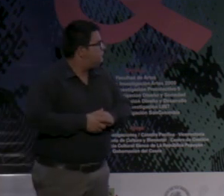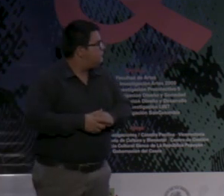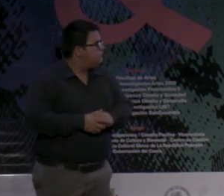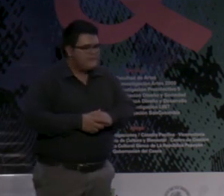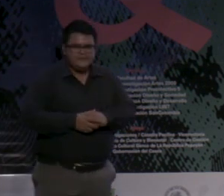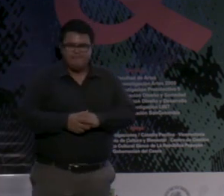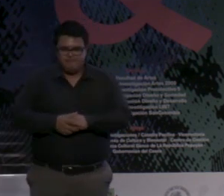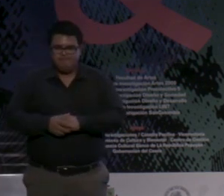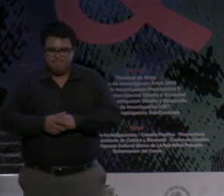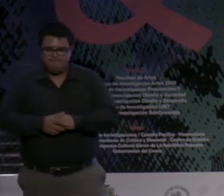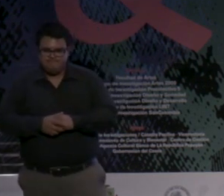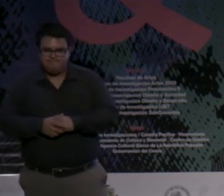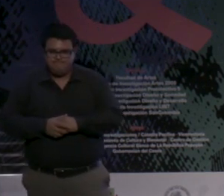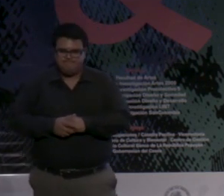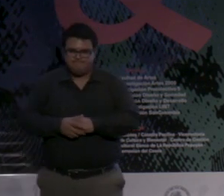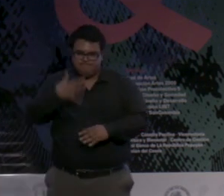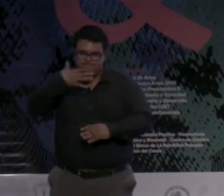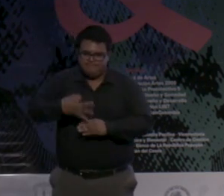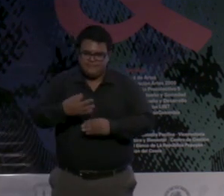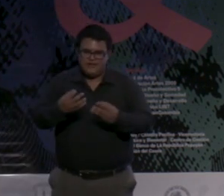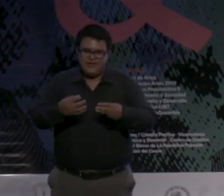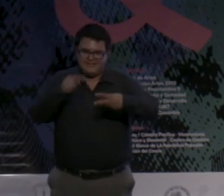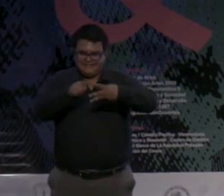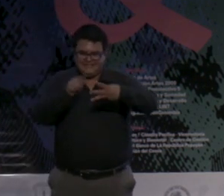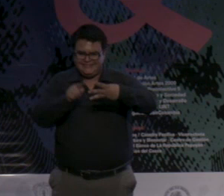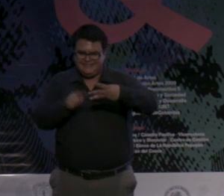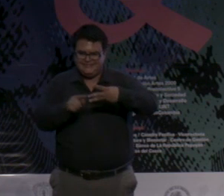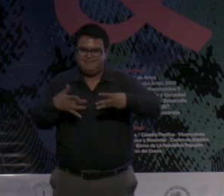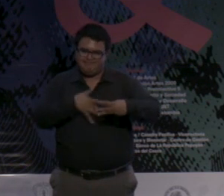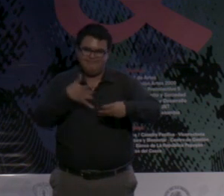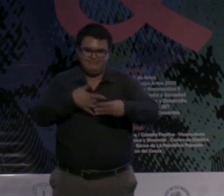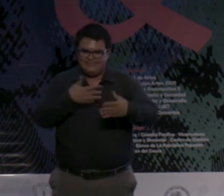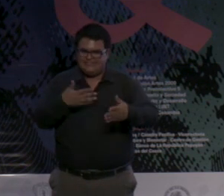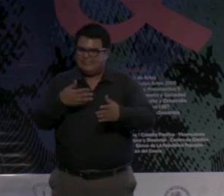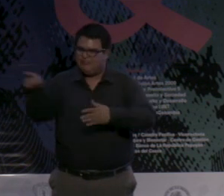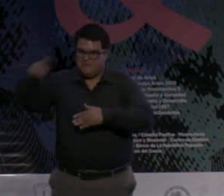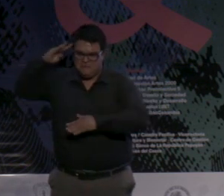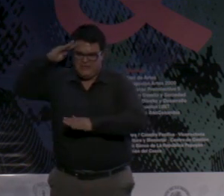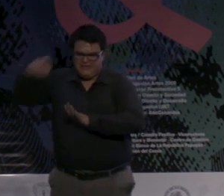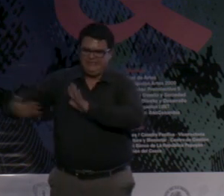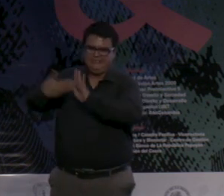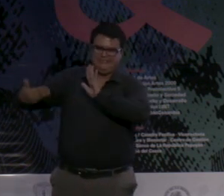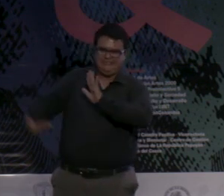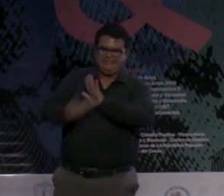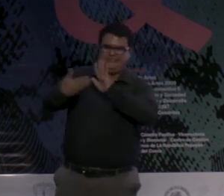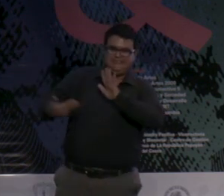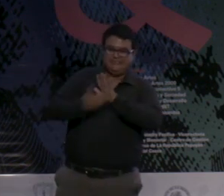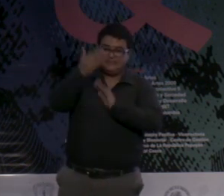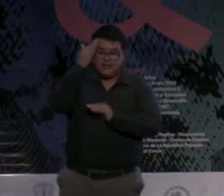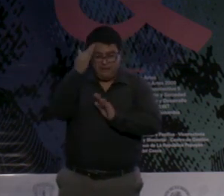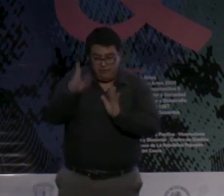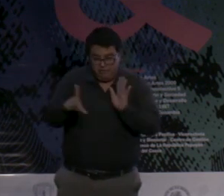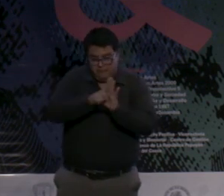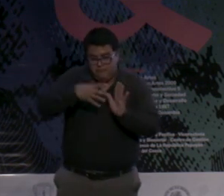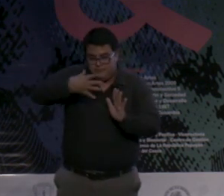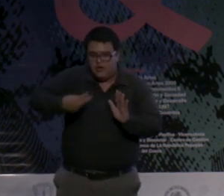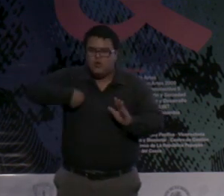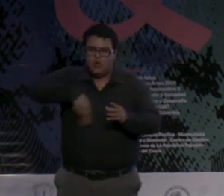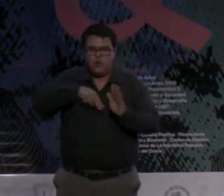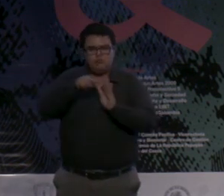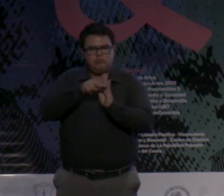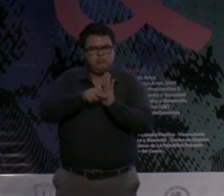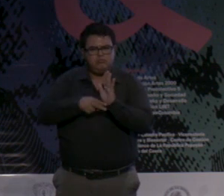son ataques que el sentido común nos expresa una gravedad importante. Hay principios de nuestras leyes que nos consagran